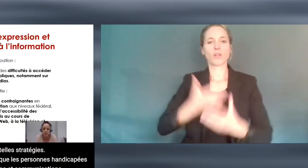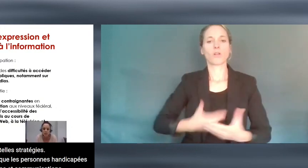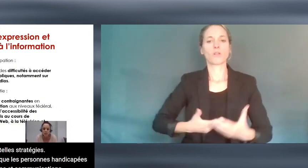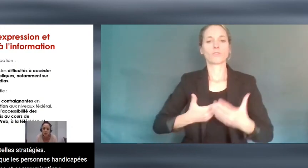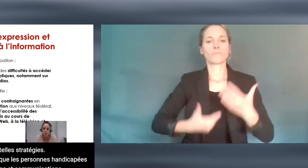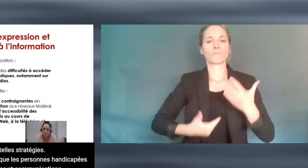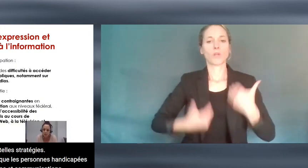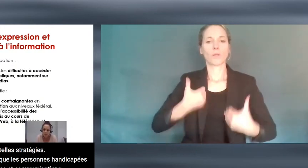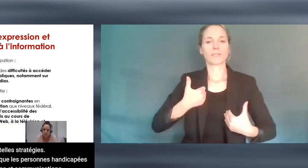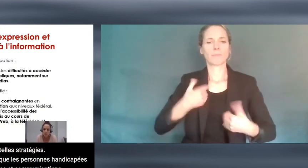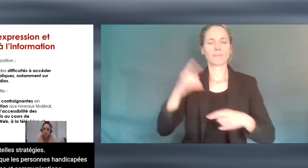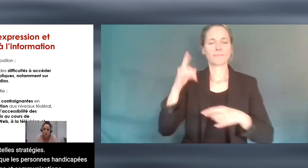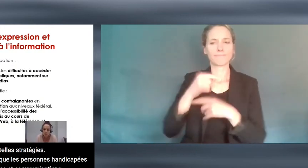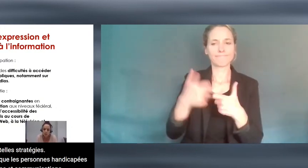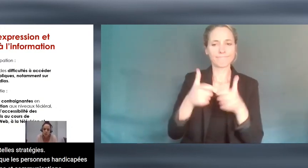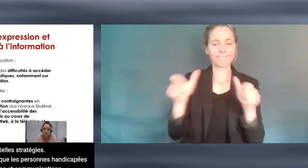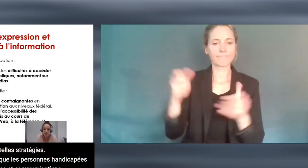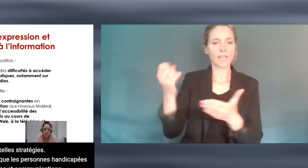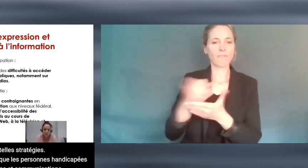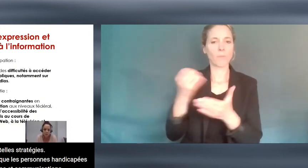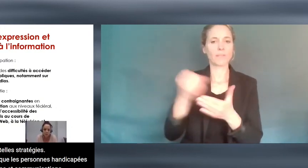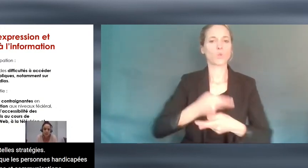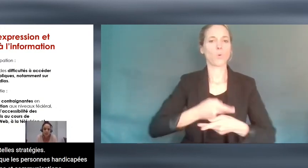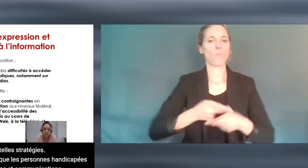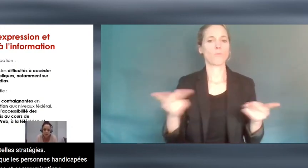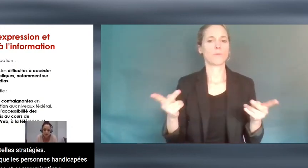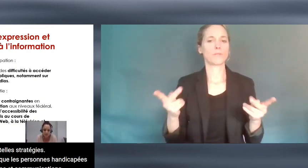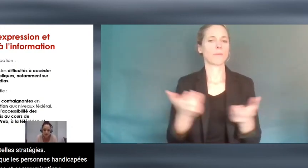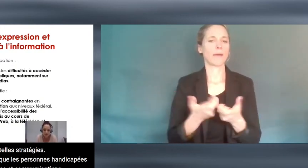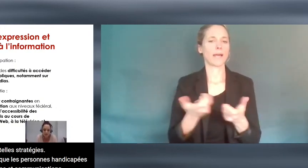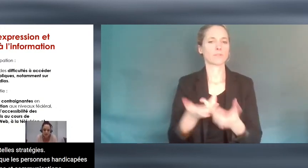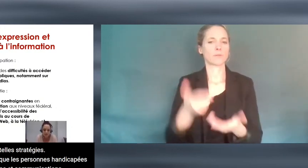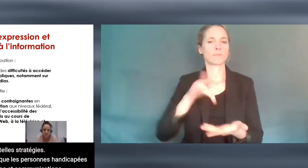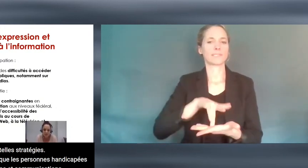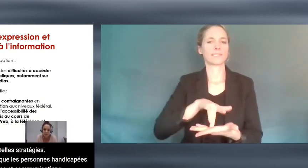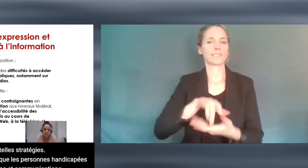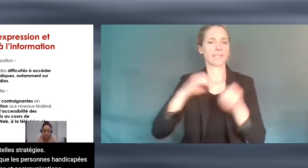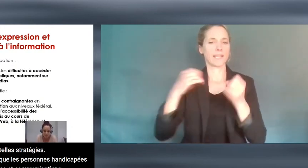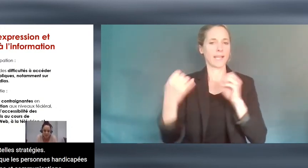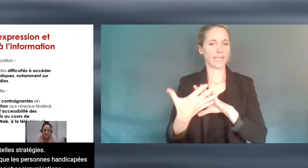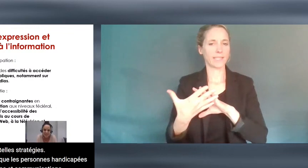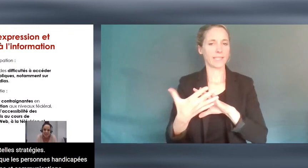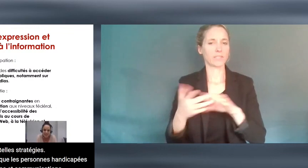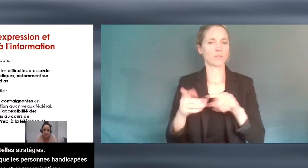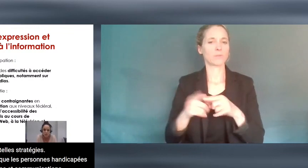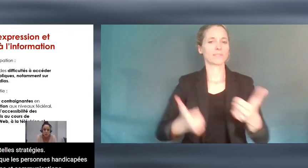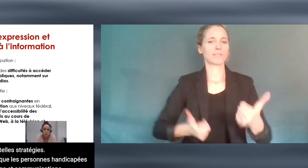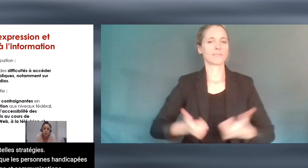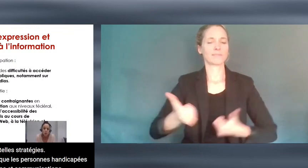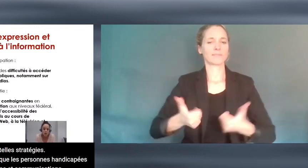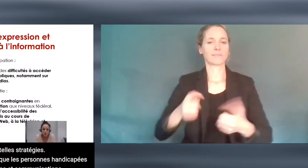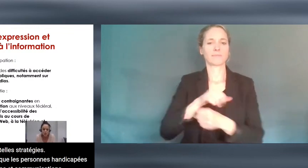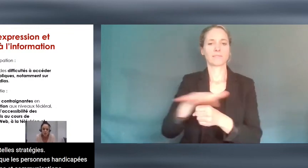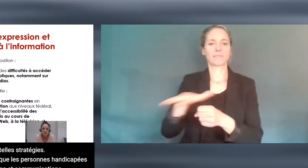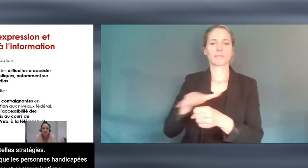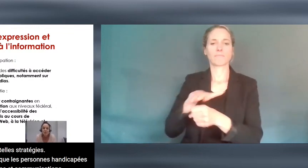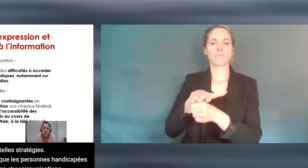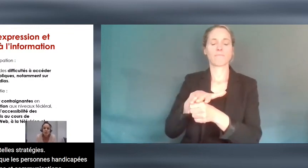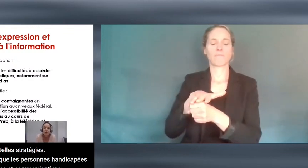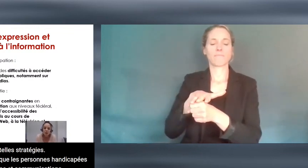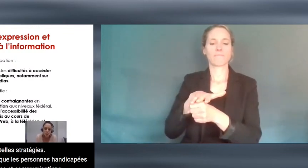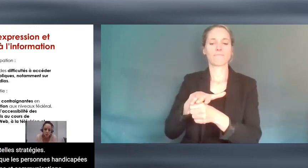et communications publiques, notamment sur les sites web et dans les services de médias. Et du coup, là